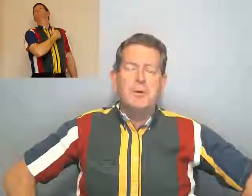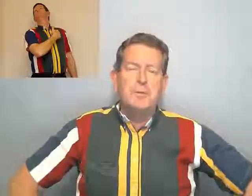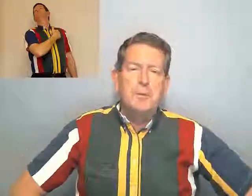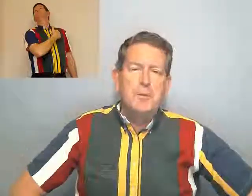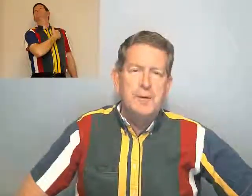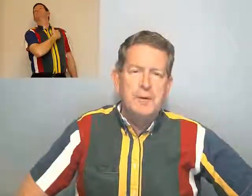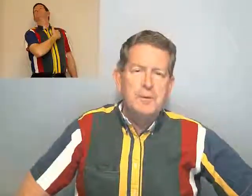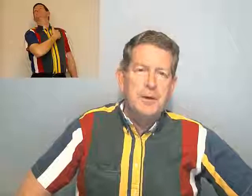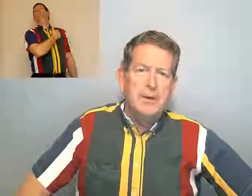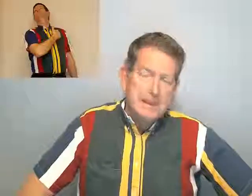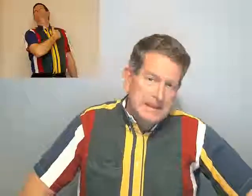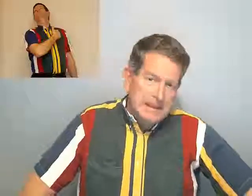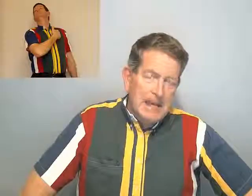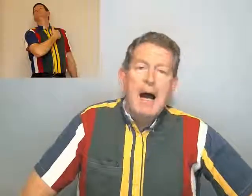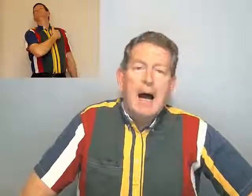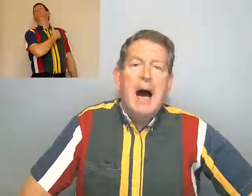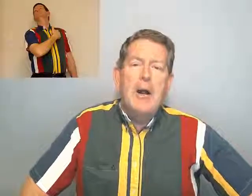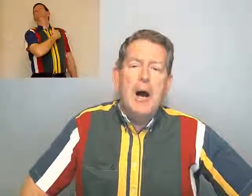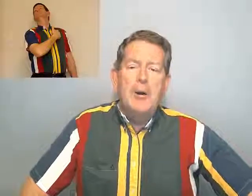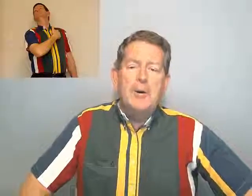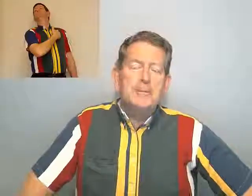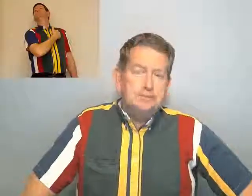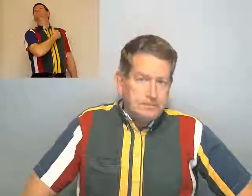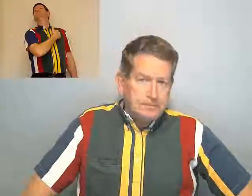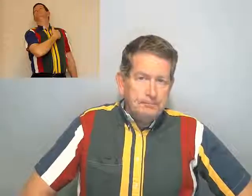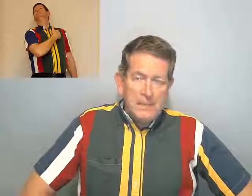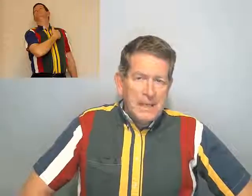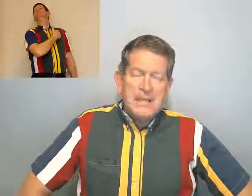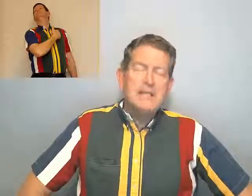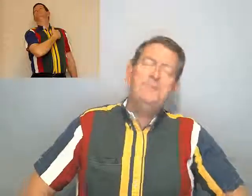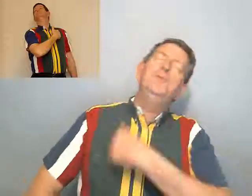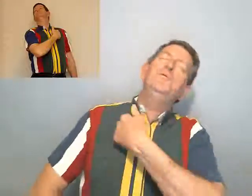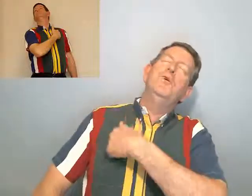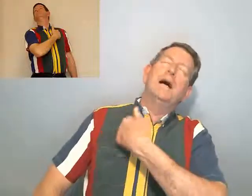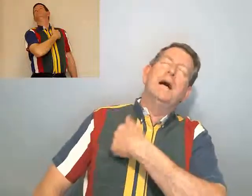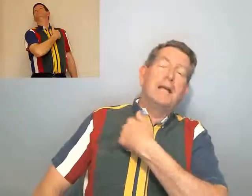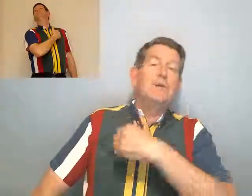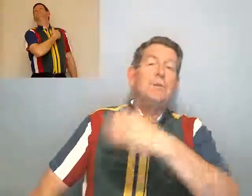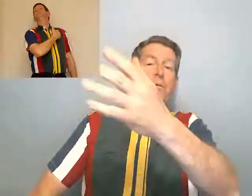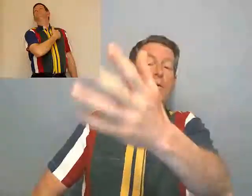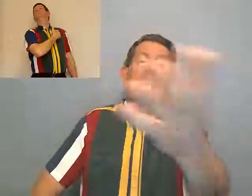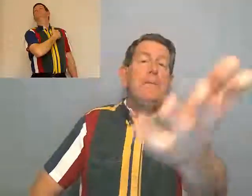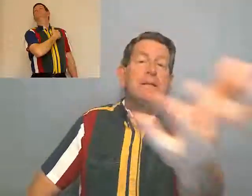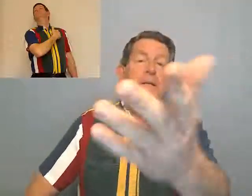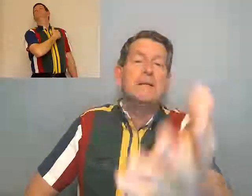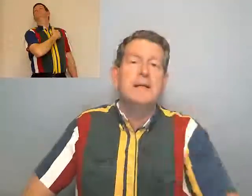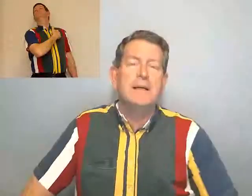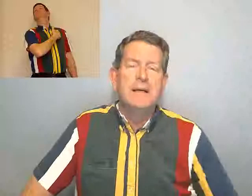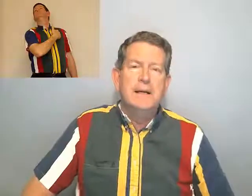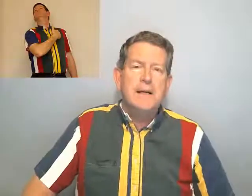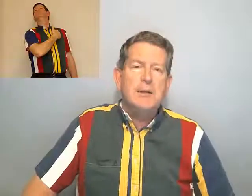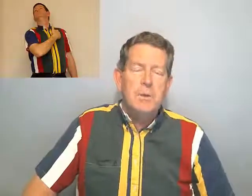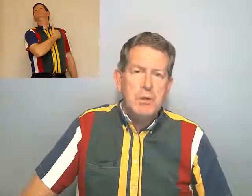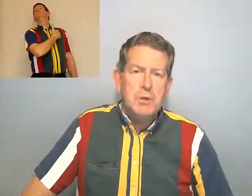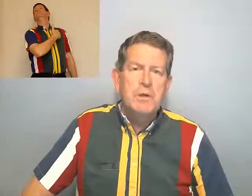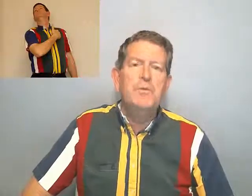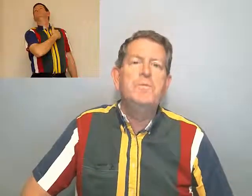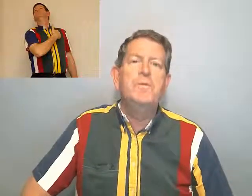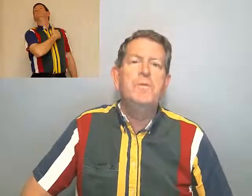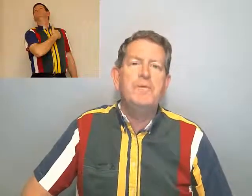peux plus faire du sport. Alors, ça c'est pouvoir. Quelles sont vos capacités? Quelles sont les choses que vous pouvez